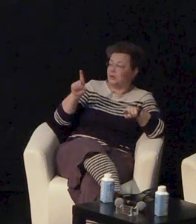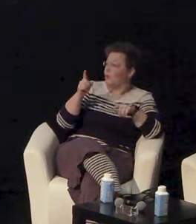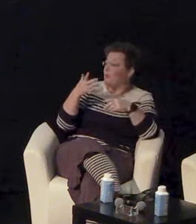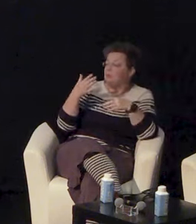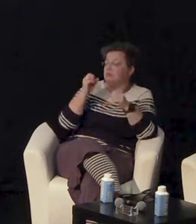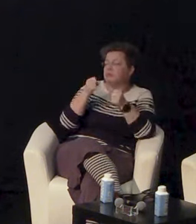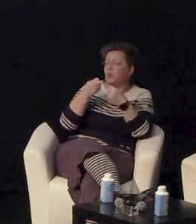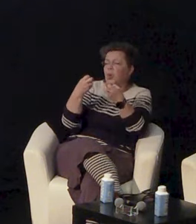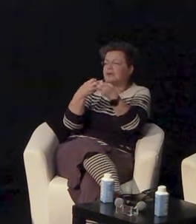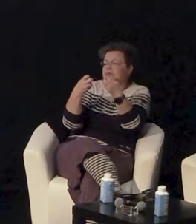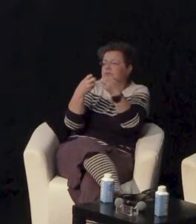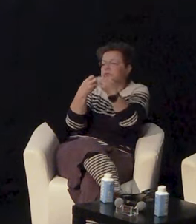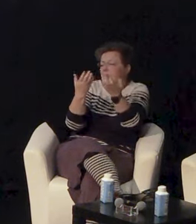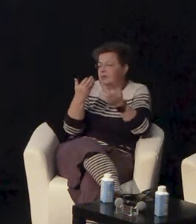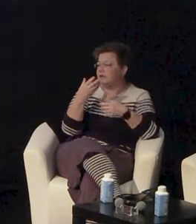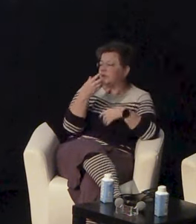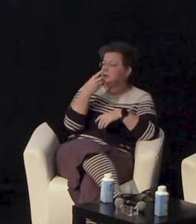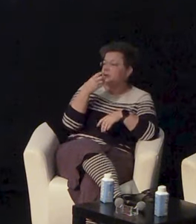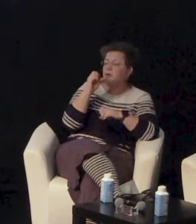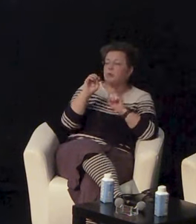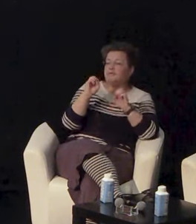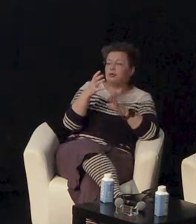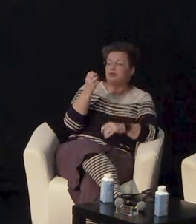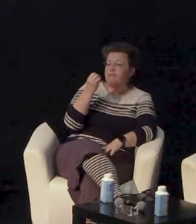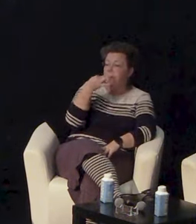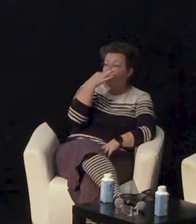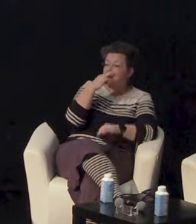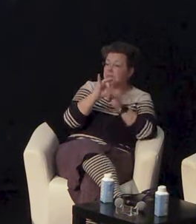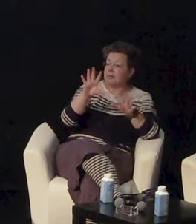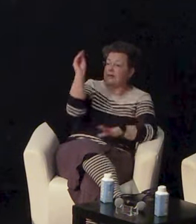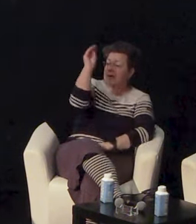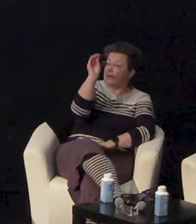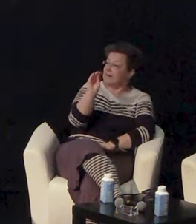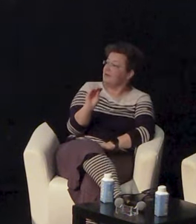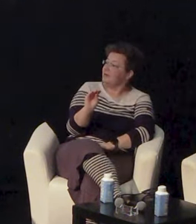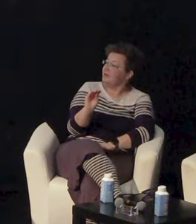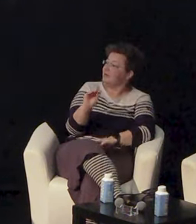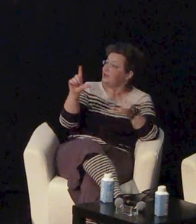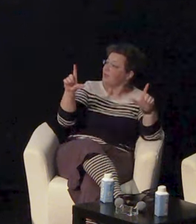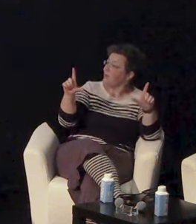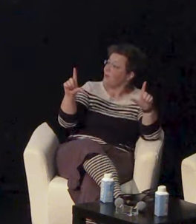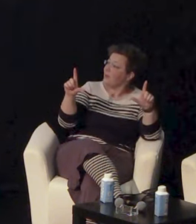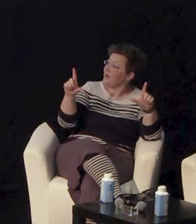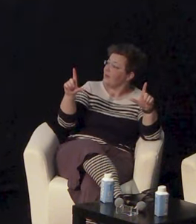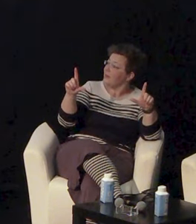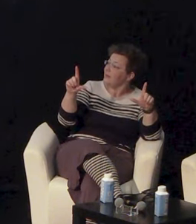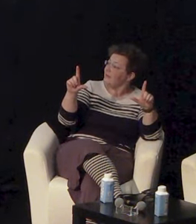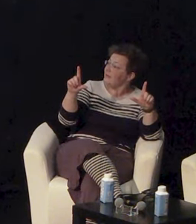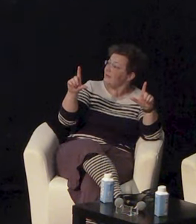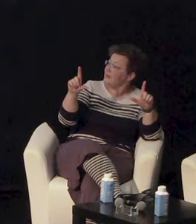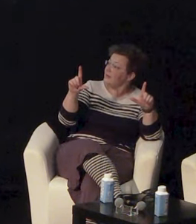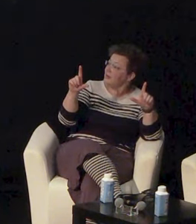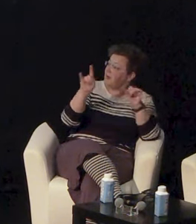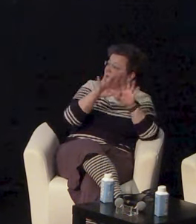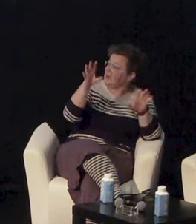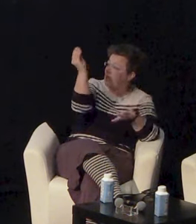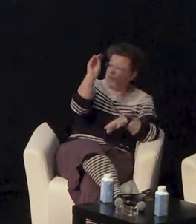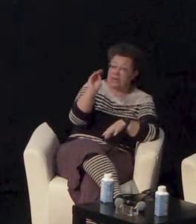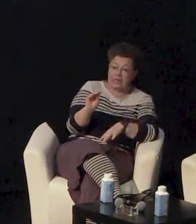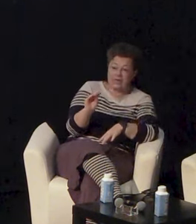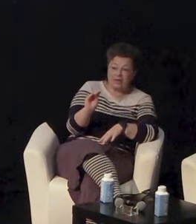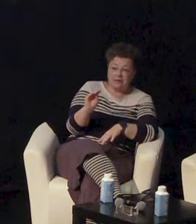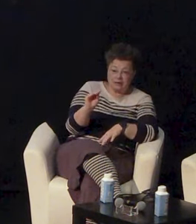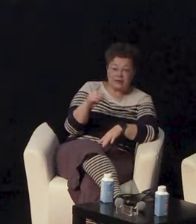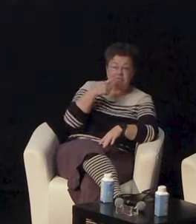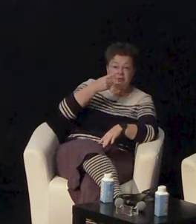peut-être, une pédagogie au niveau de l'enseignement qui est différente de celle des entendants, parce que souvent, les enseignants écrivent et parlent au tableau, en même